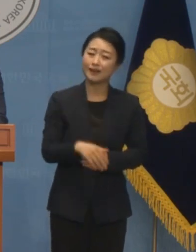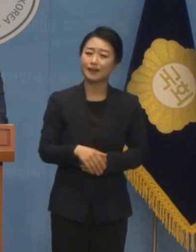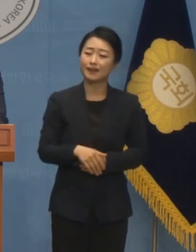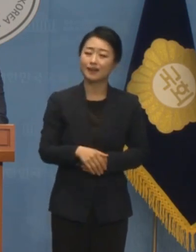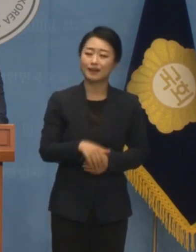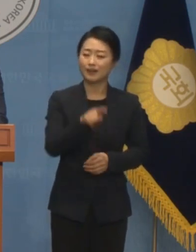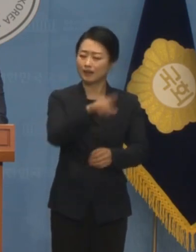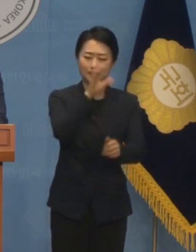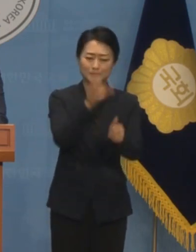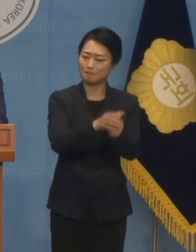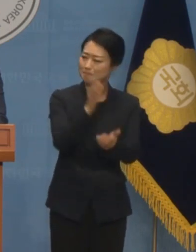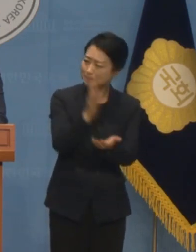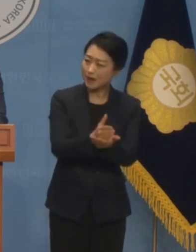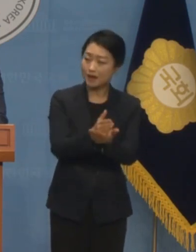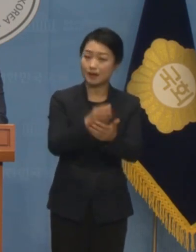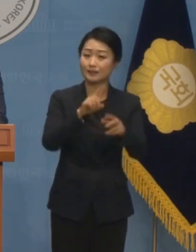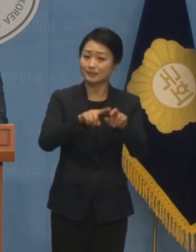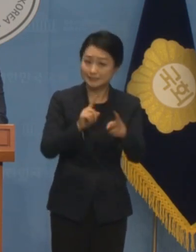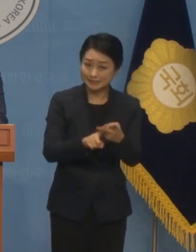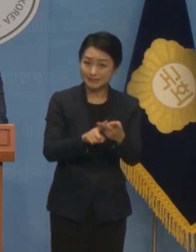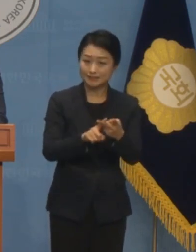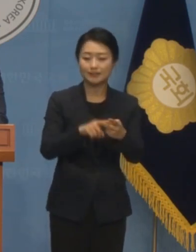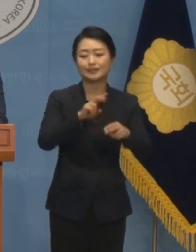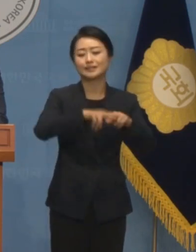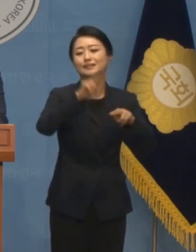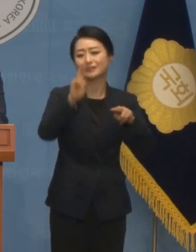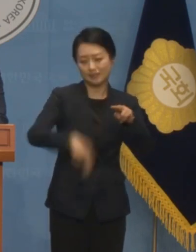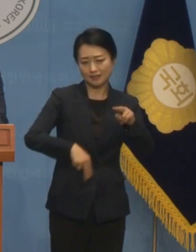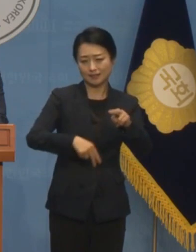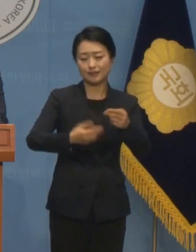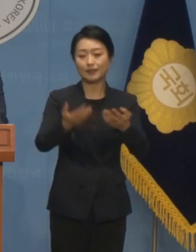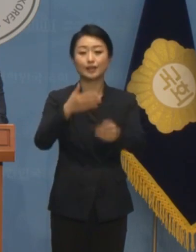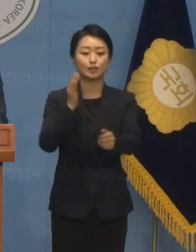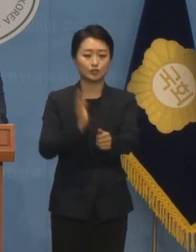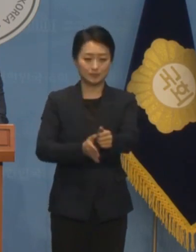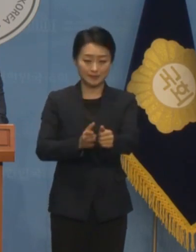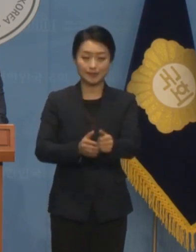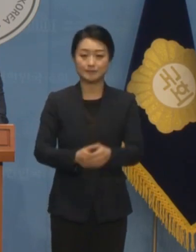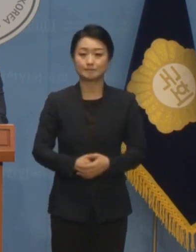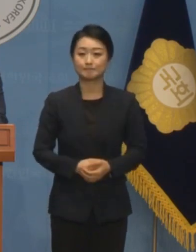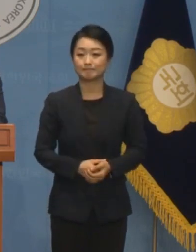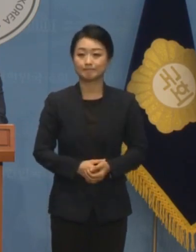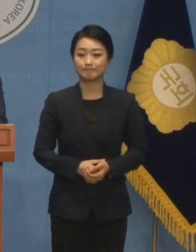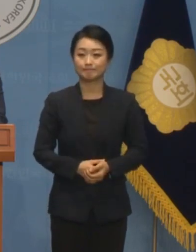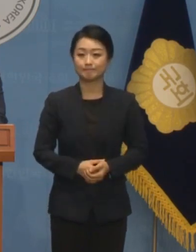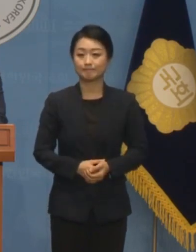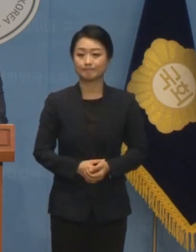대통령과 당사자인 이진숙 후보자의 결자 해지를 촉구합니다.